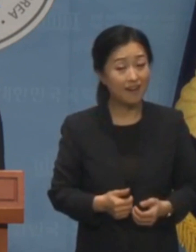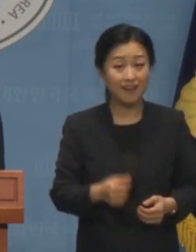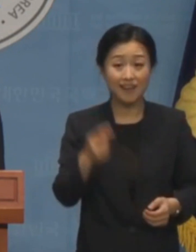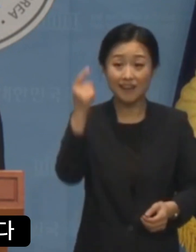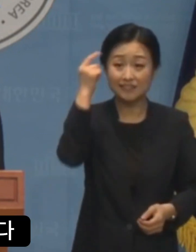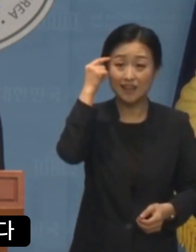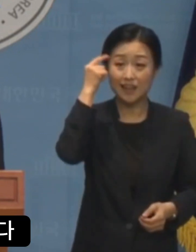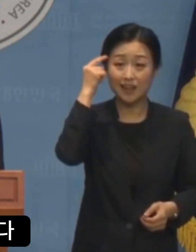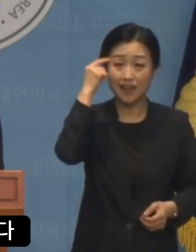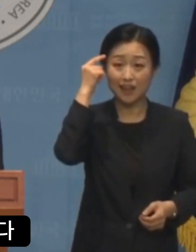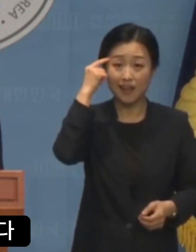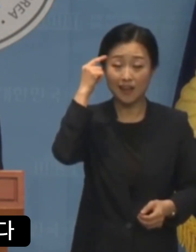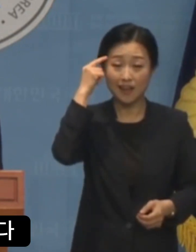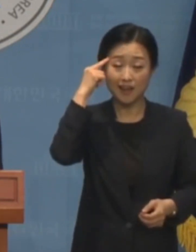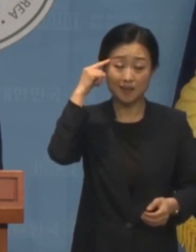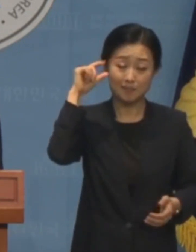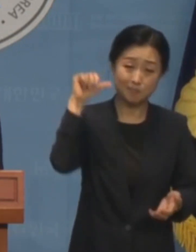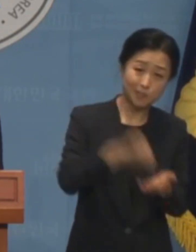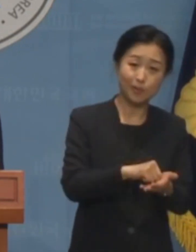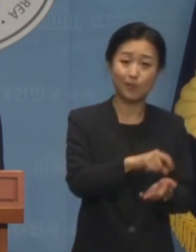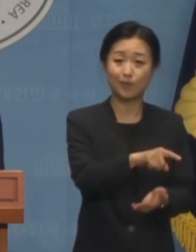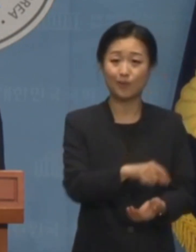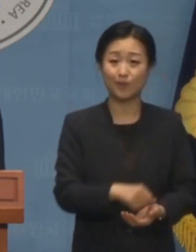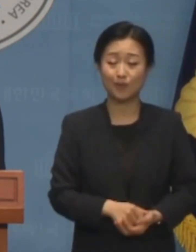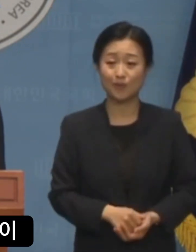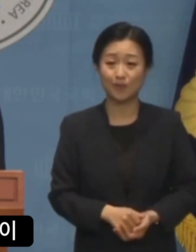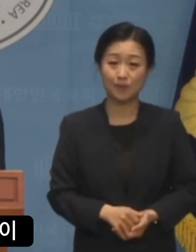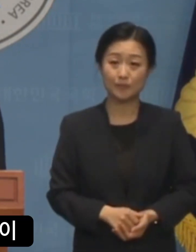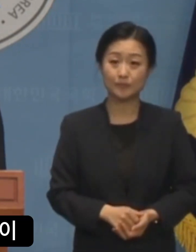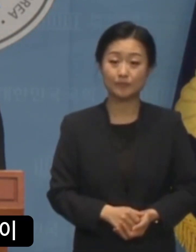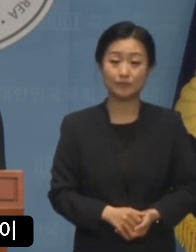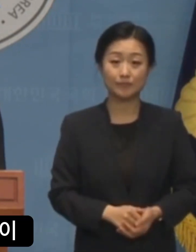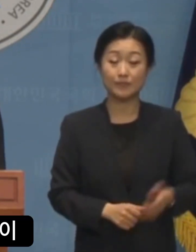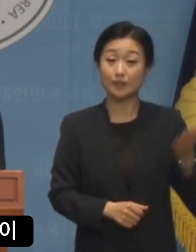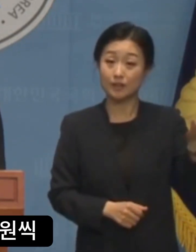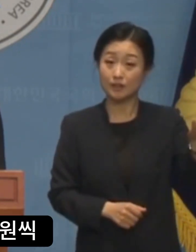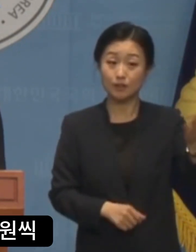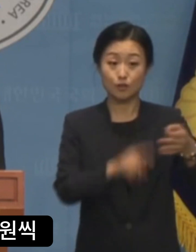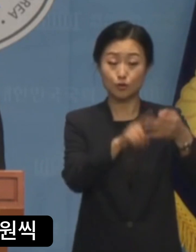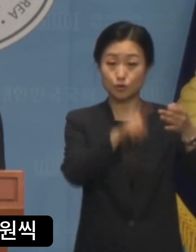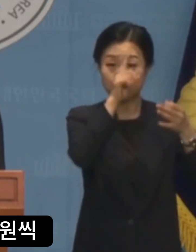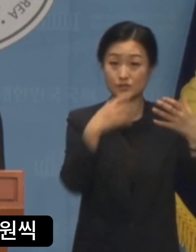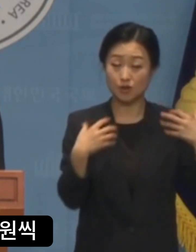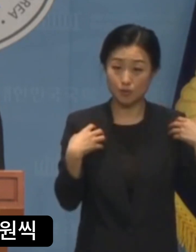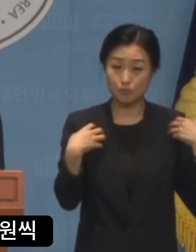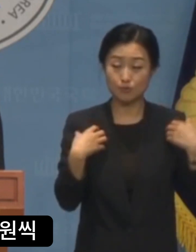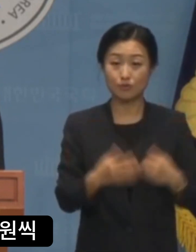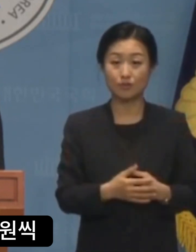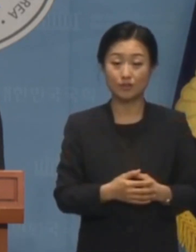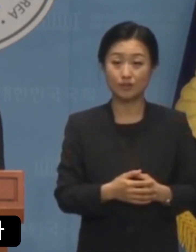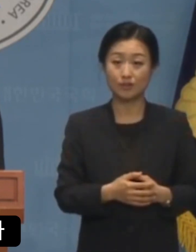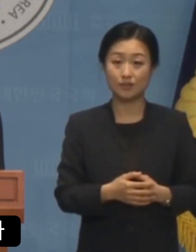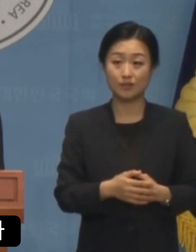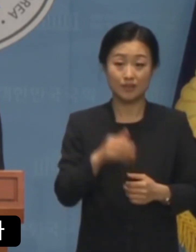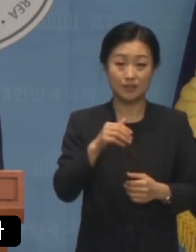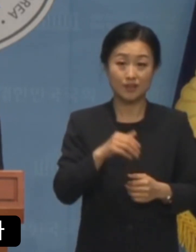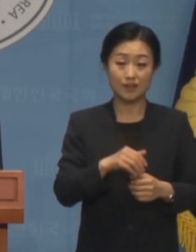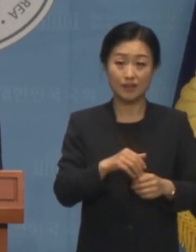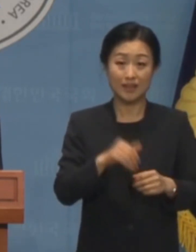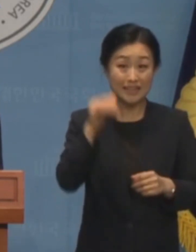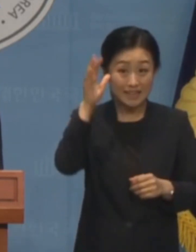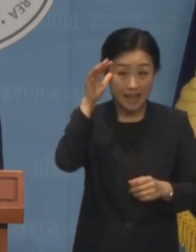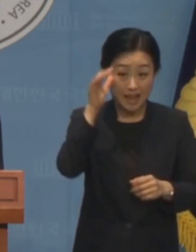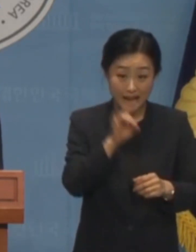수준이 참으로 천박합니다. 그런 윤석열 정권이 개 한 마리당 30만 원씩 퍼준다고